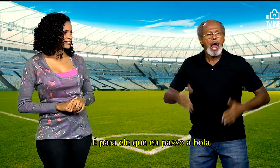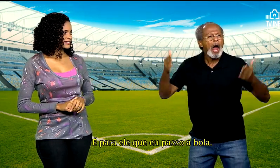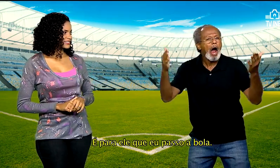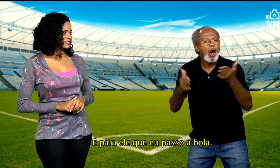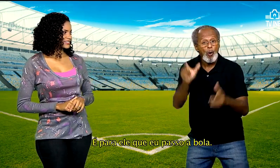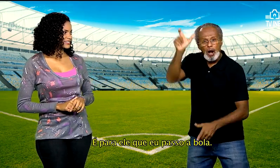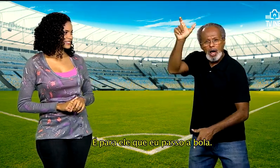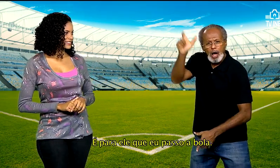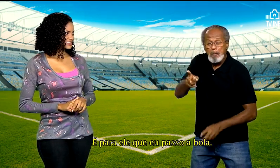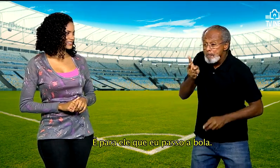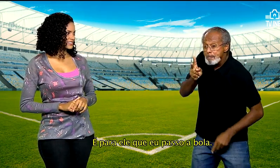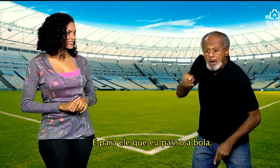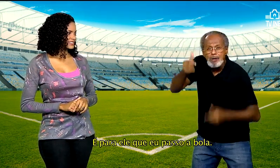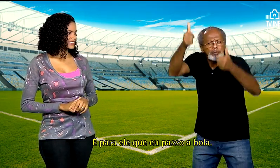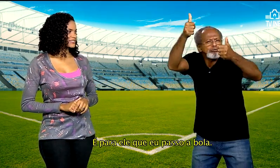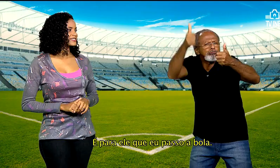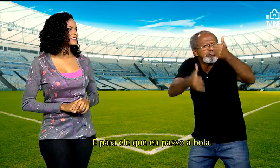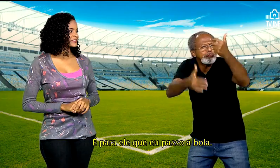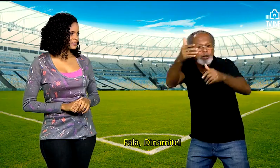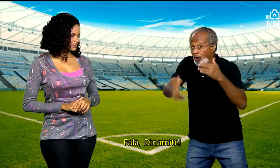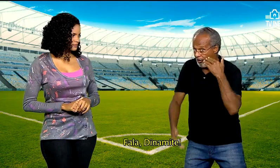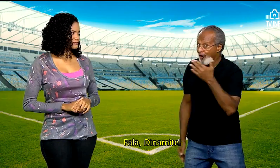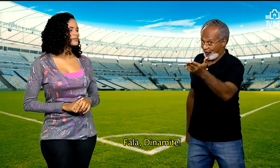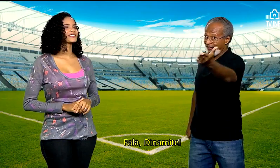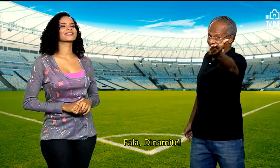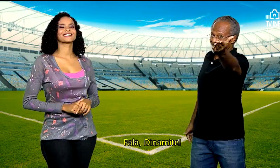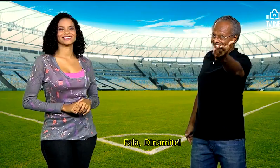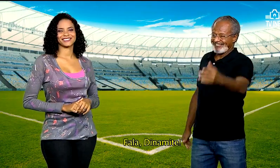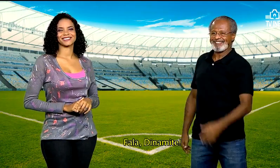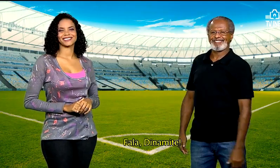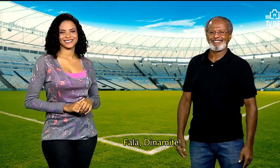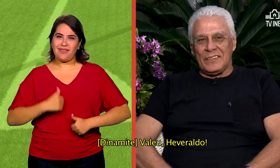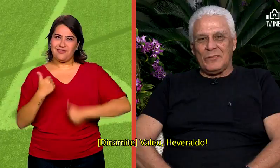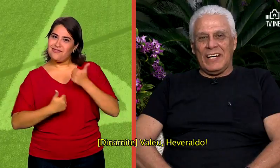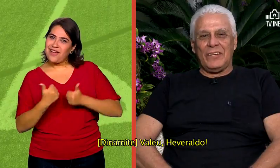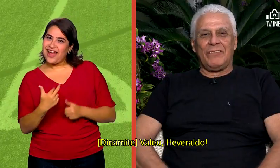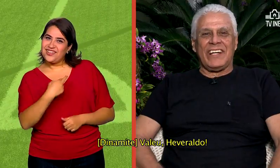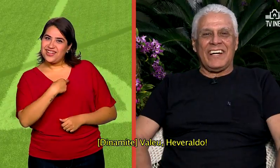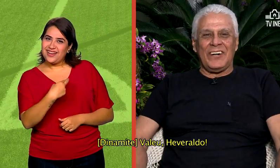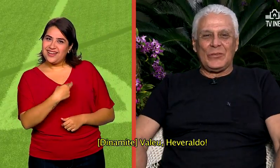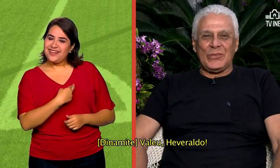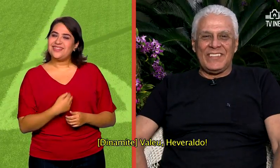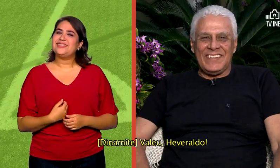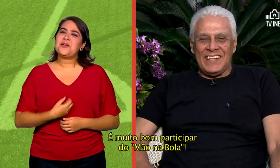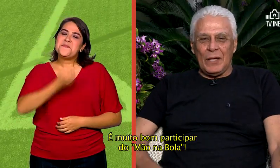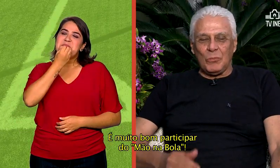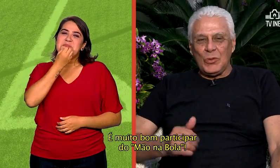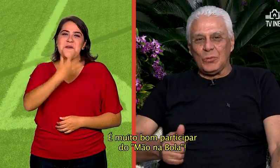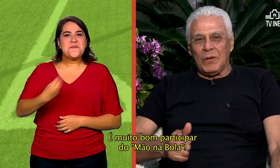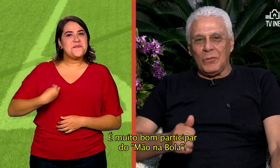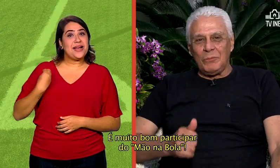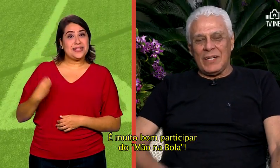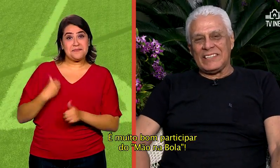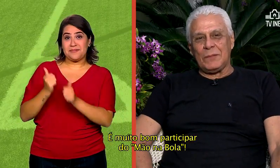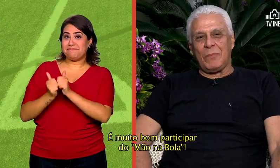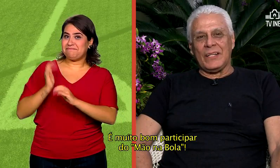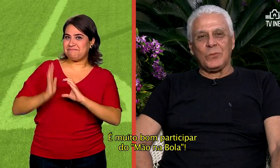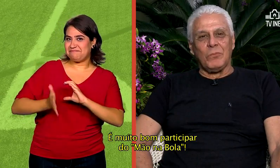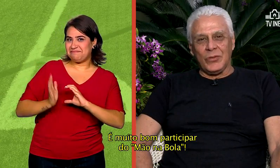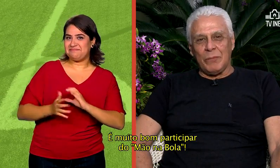É pra ele que eu passo a bola. Fala, Dinamite! Valeu, Everaldo. É muito bom participar do Mão na